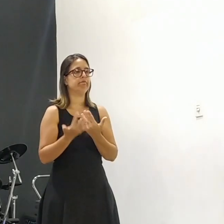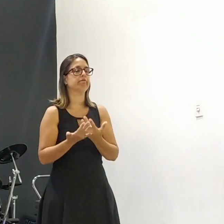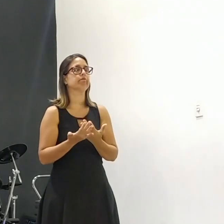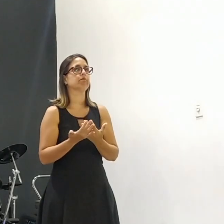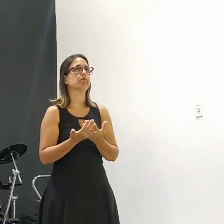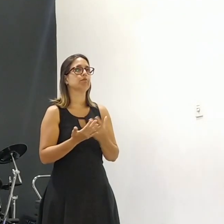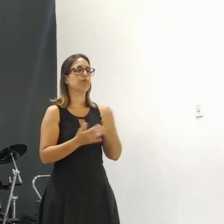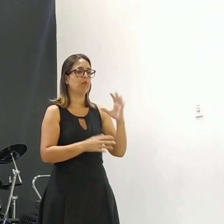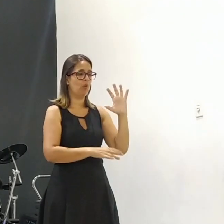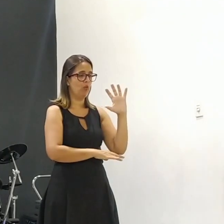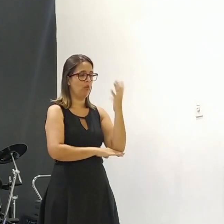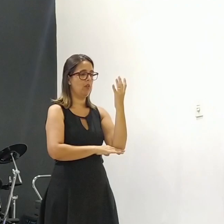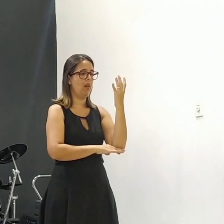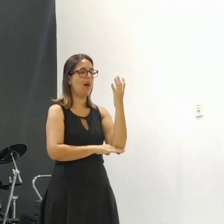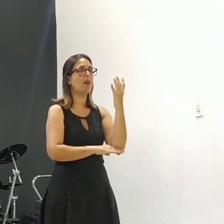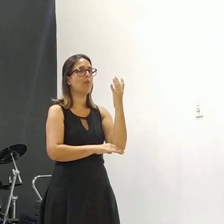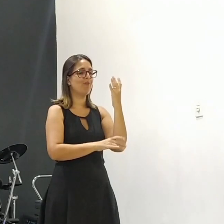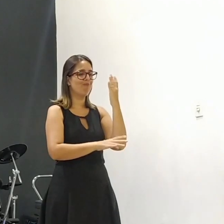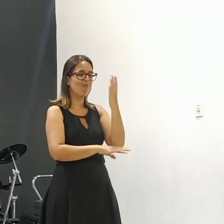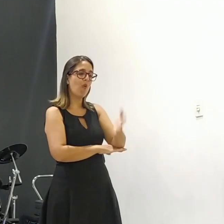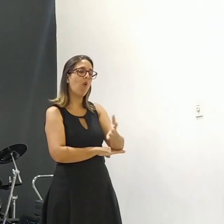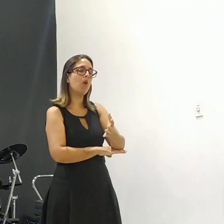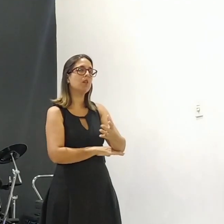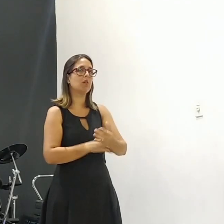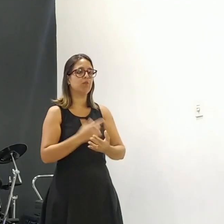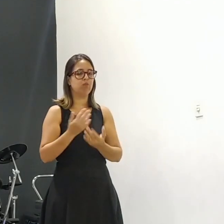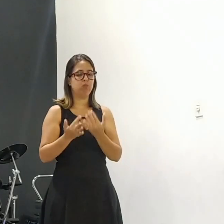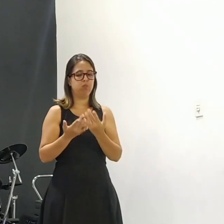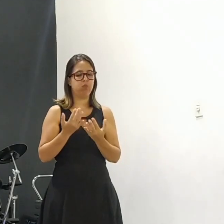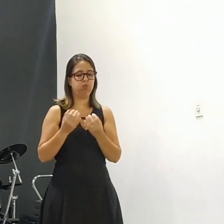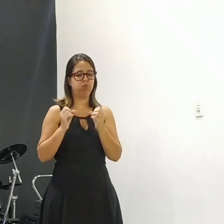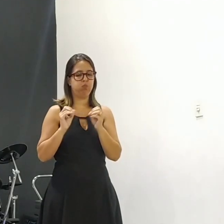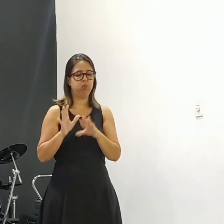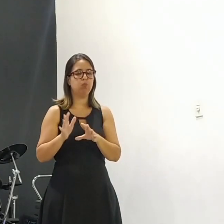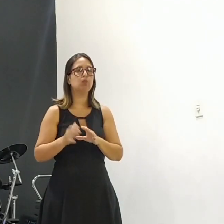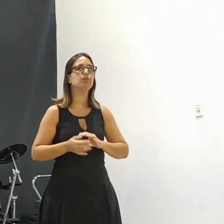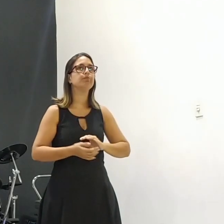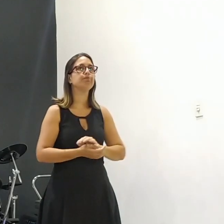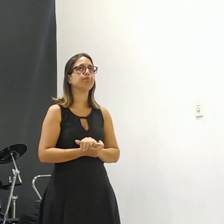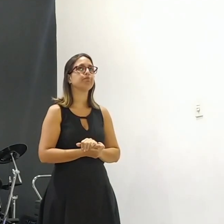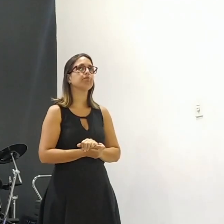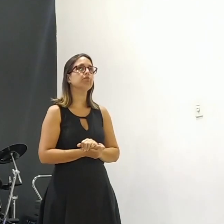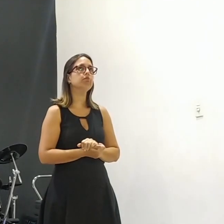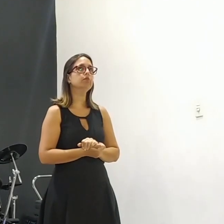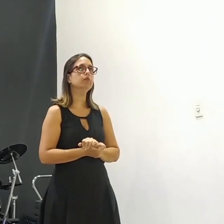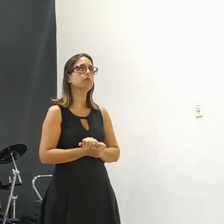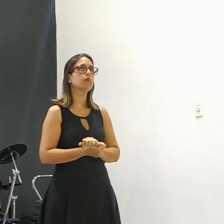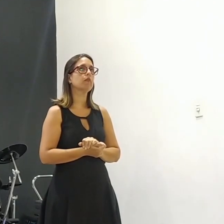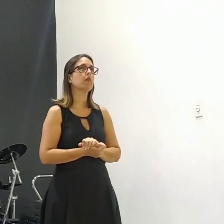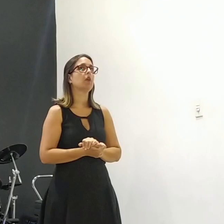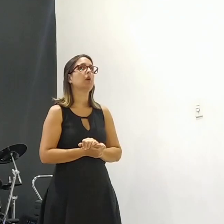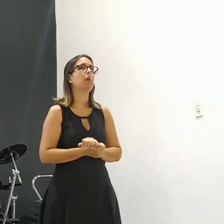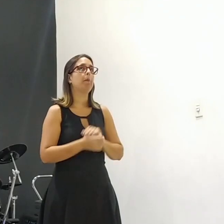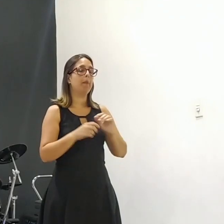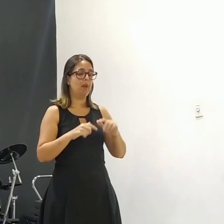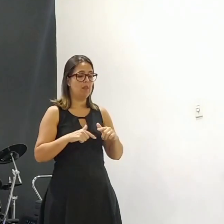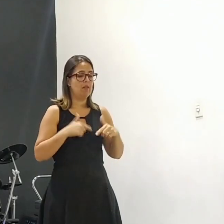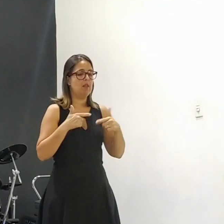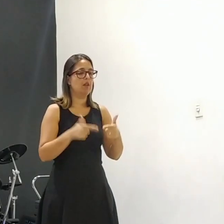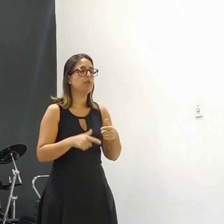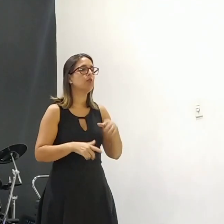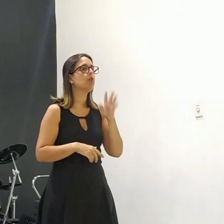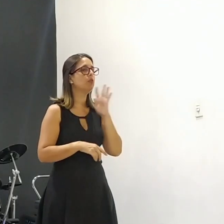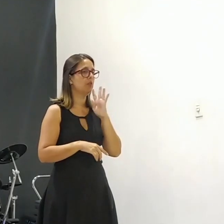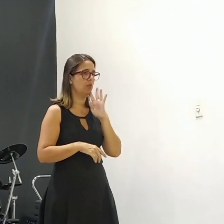Toda árvore que não dá bom fruto, corta e lança no fogo. Portanto, pelos frutos os